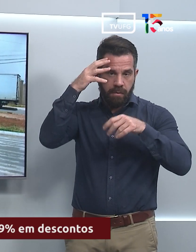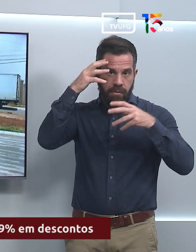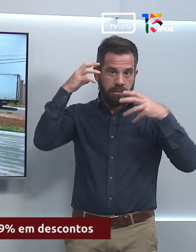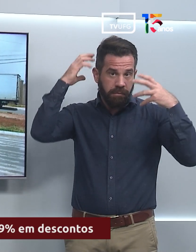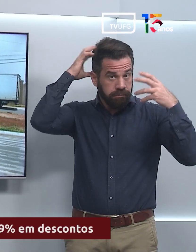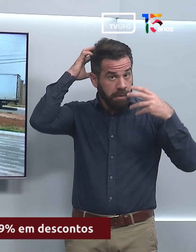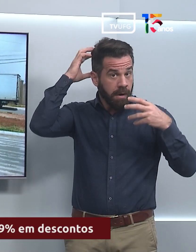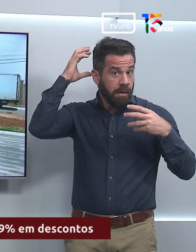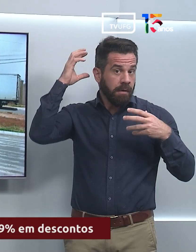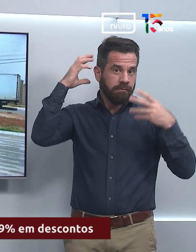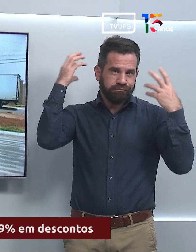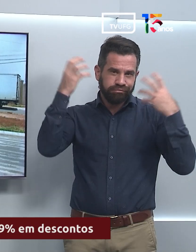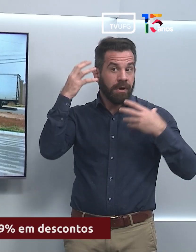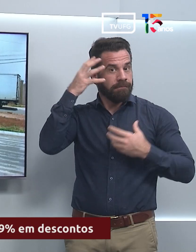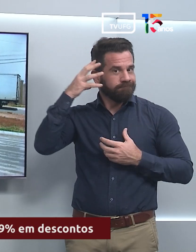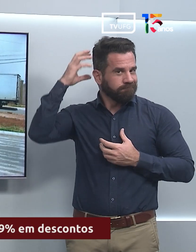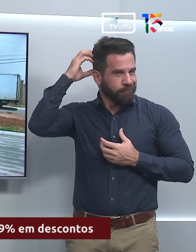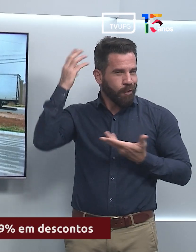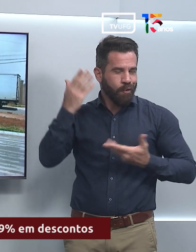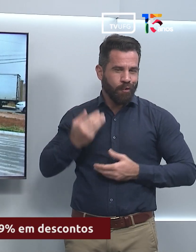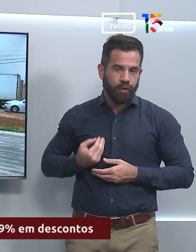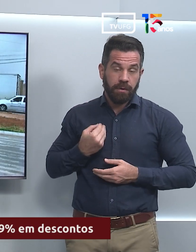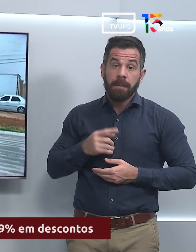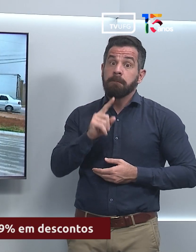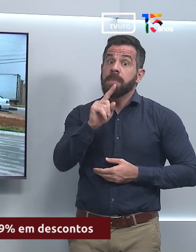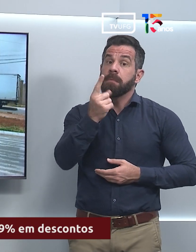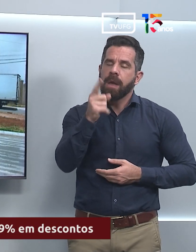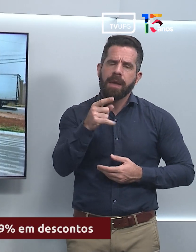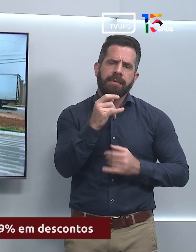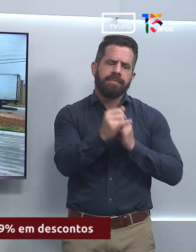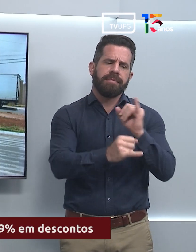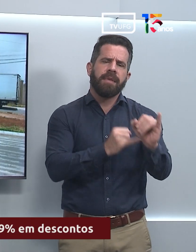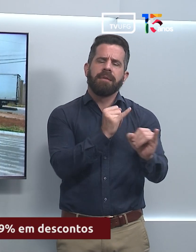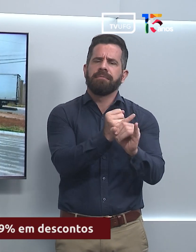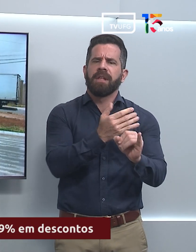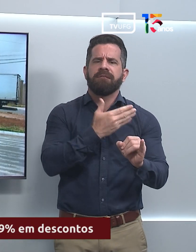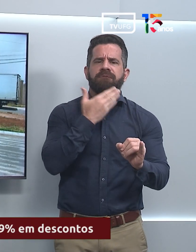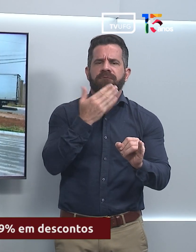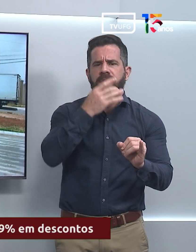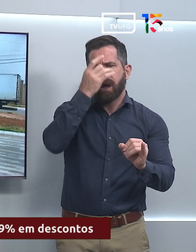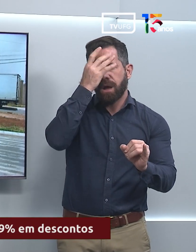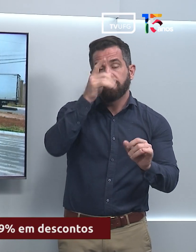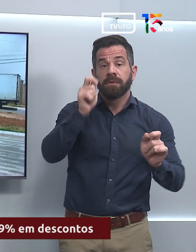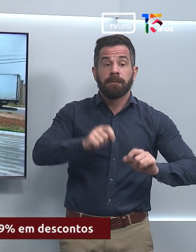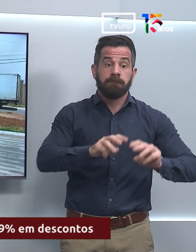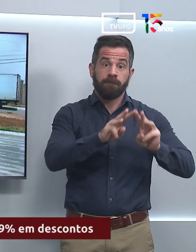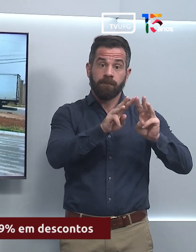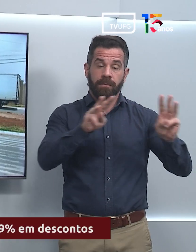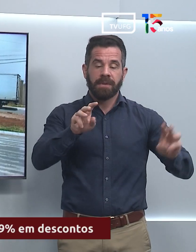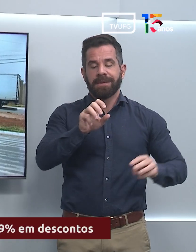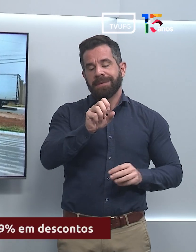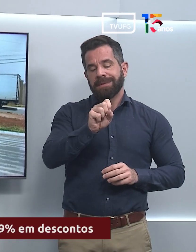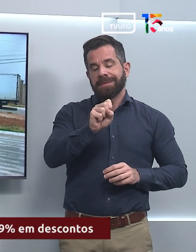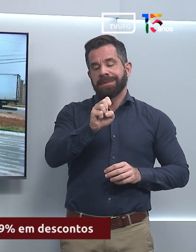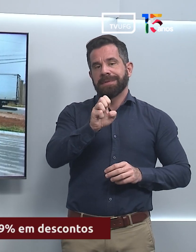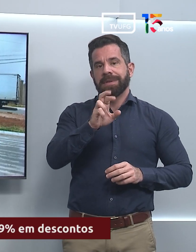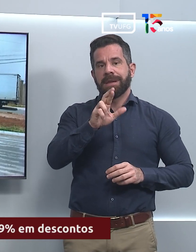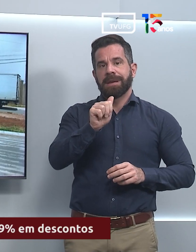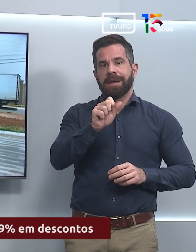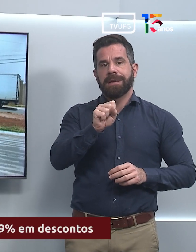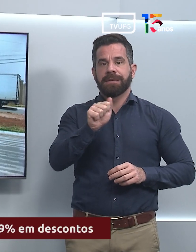no alto da cabeça. Olha só, é tudo pela internet, muito rápido, fácil de ser feito. É só acessar o site